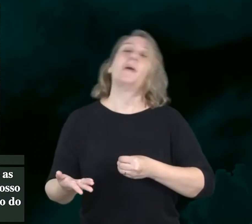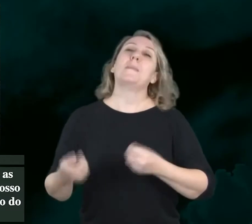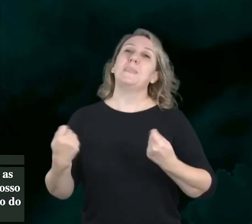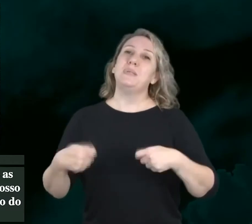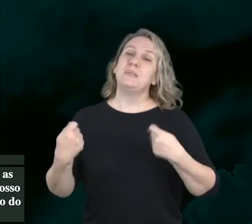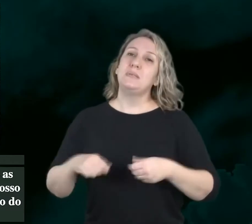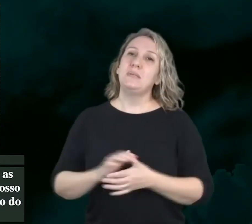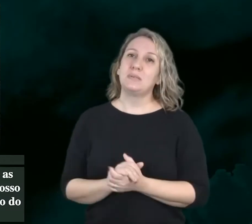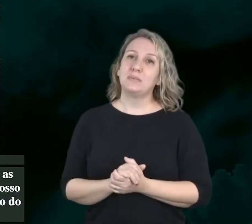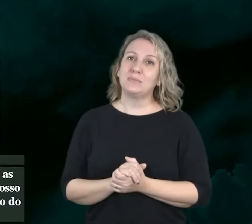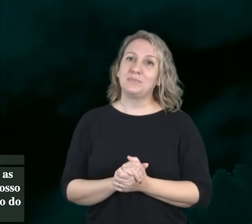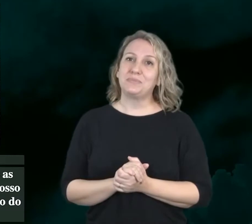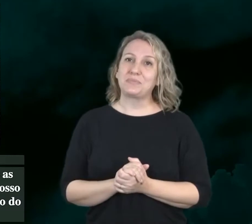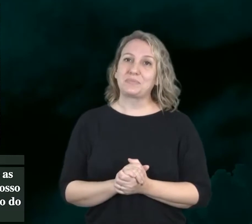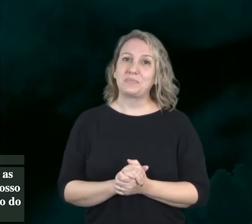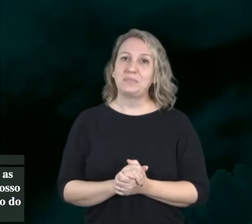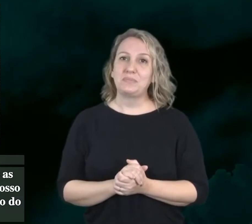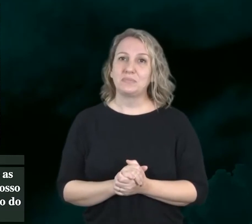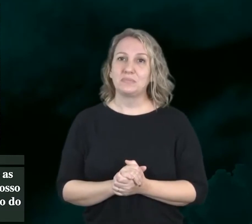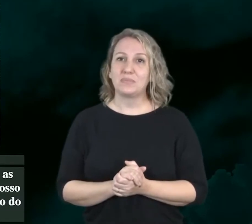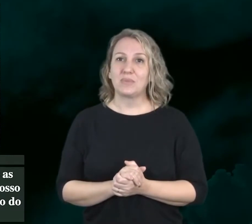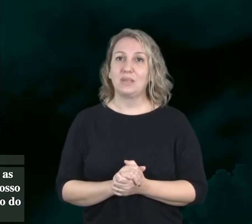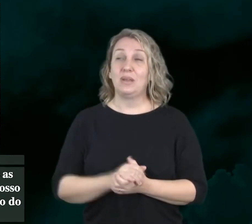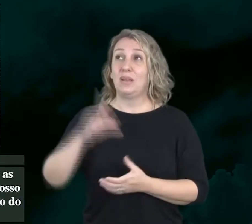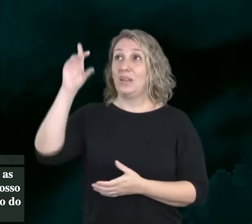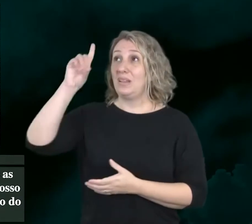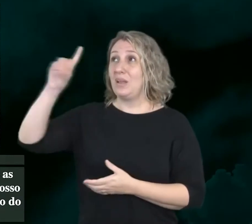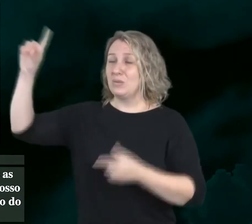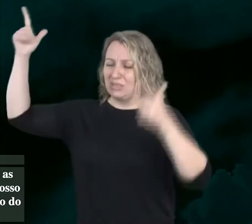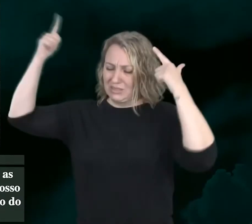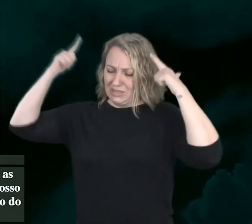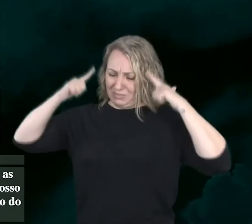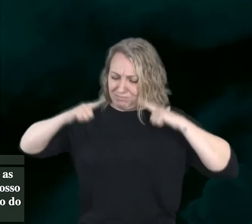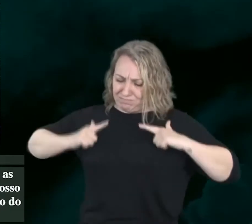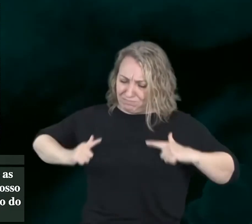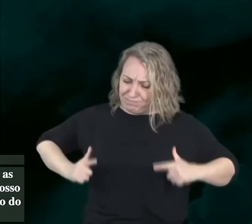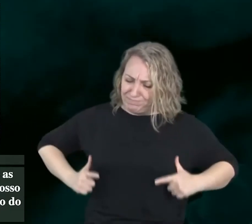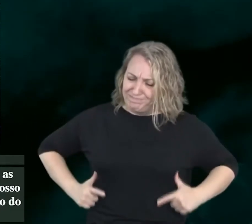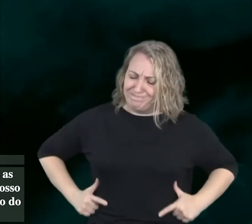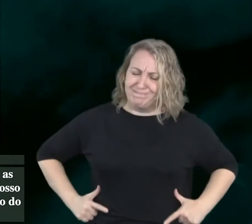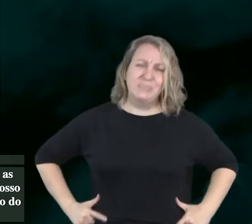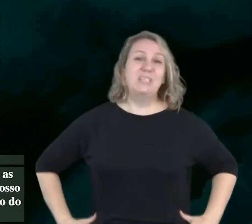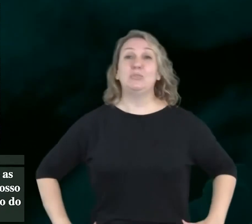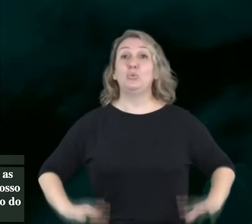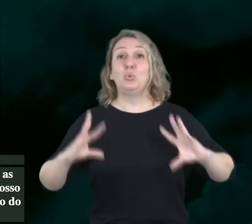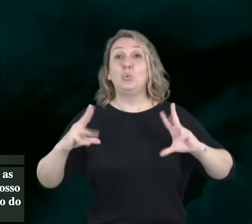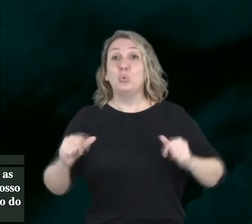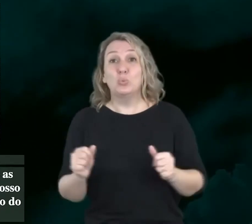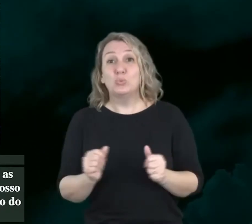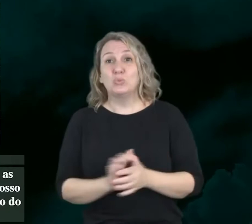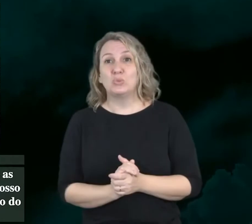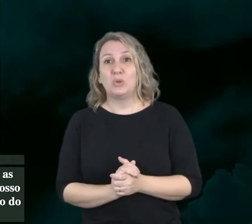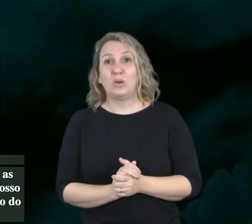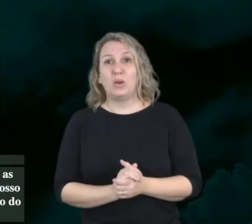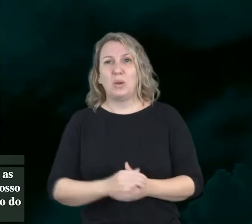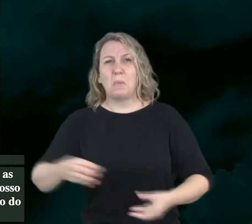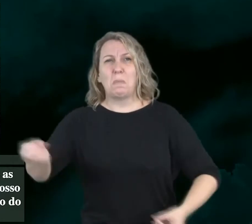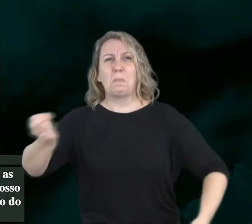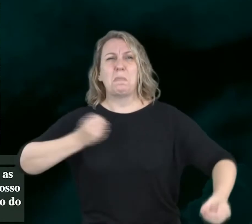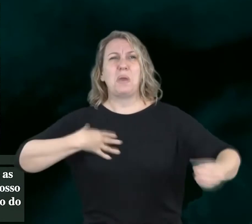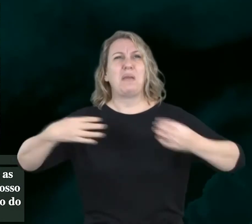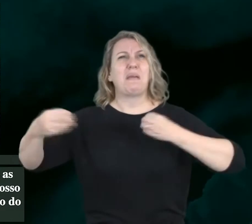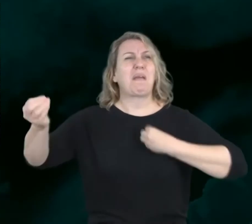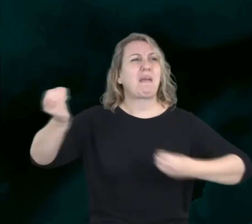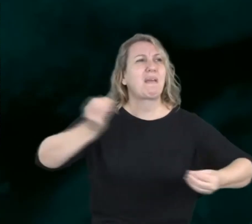ser glorificado. Deus está limpando de você todas as impurezas, tudo que não é Deus, para Deus